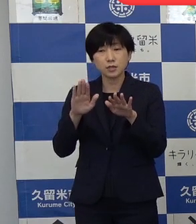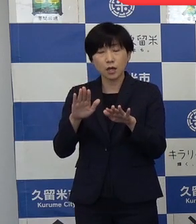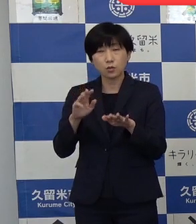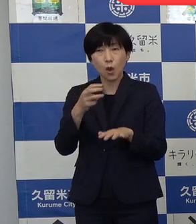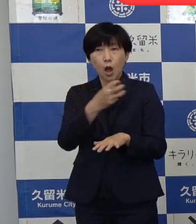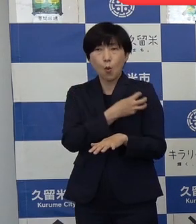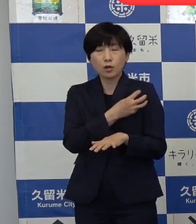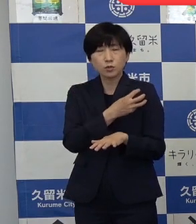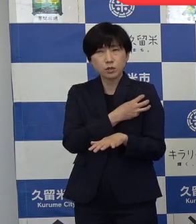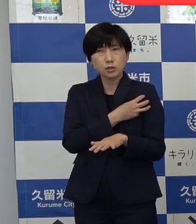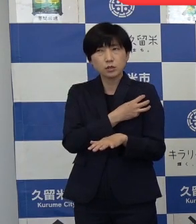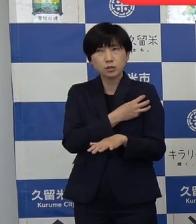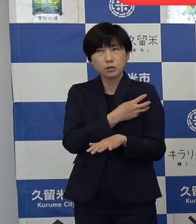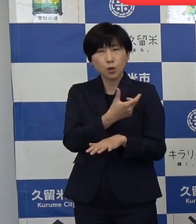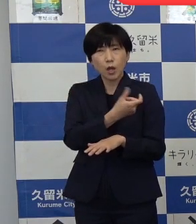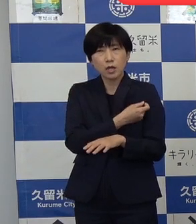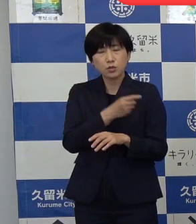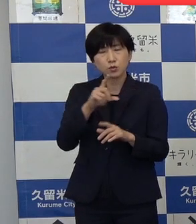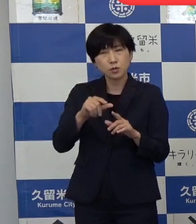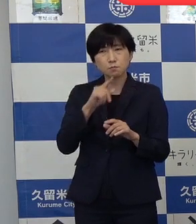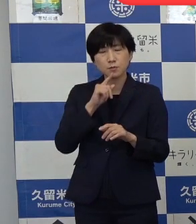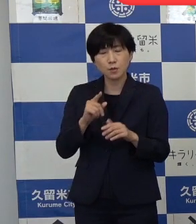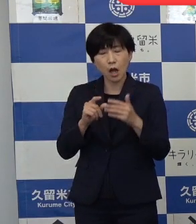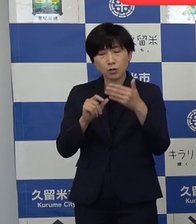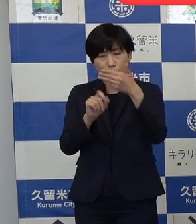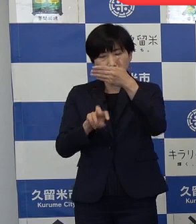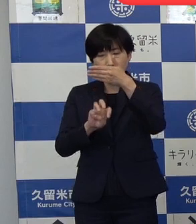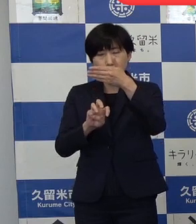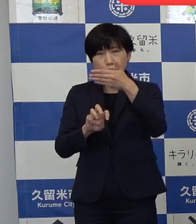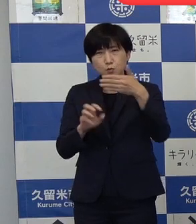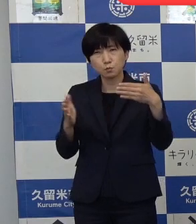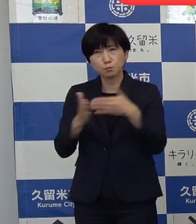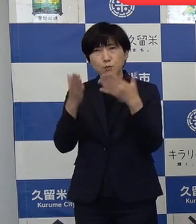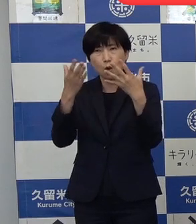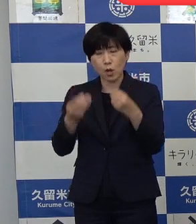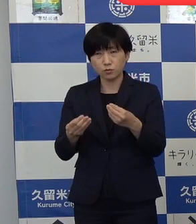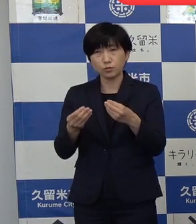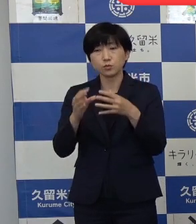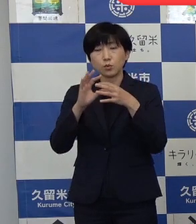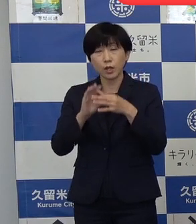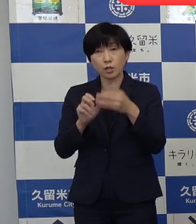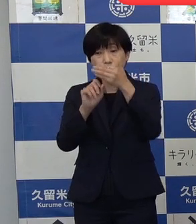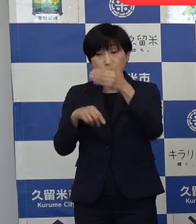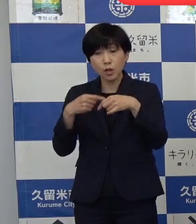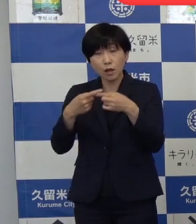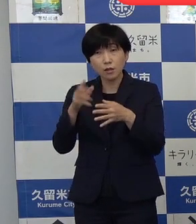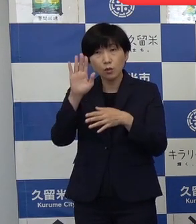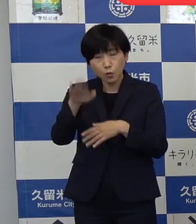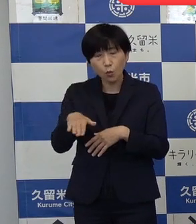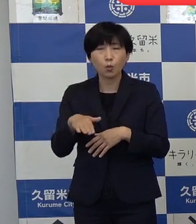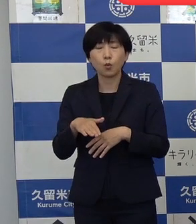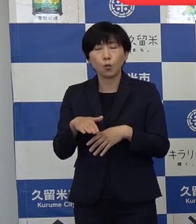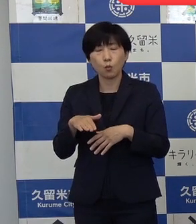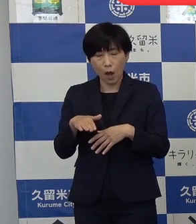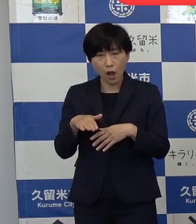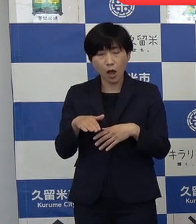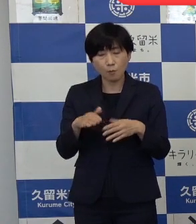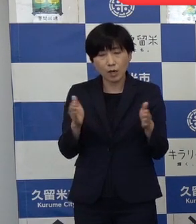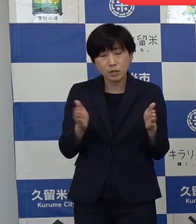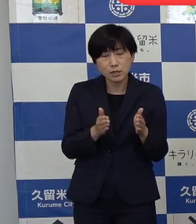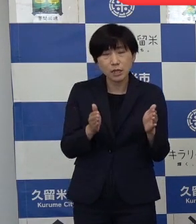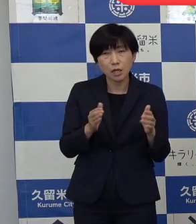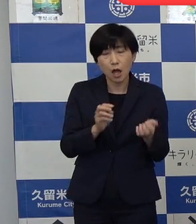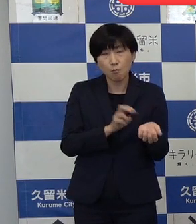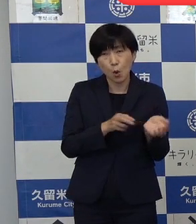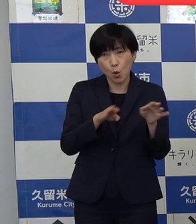チン接種は9月30日までであります。9月になりますと、個別医療機関、